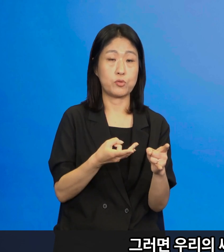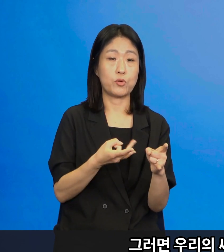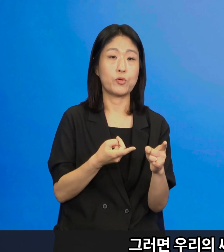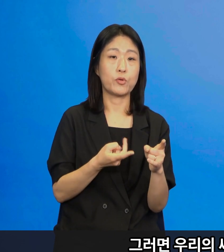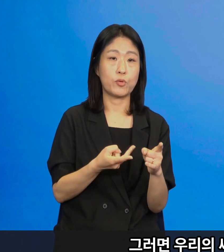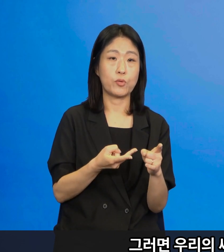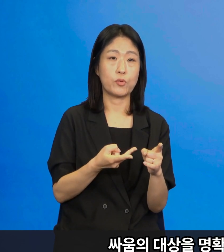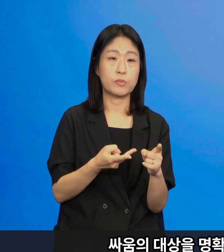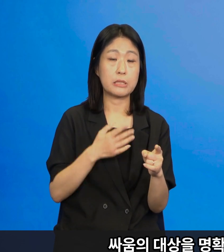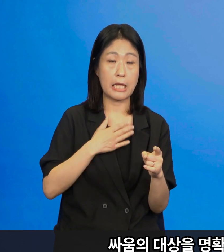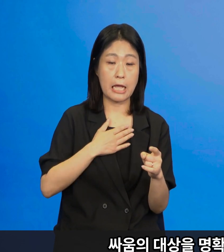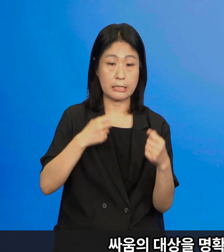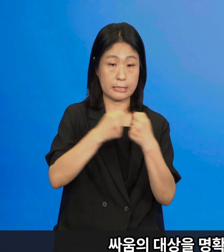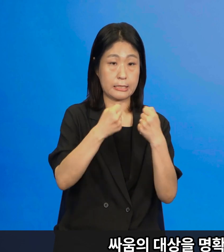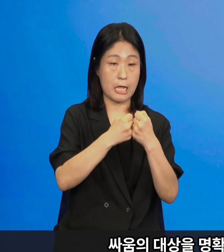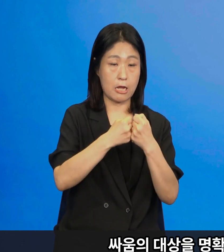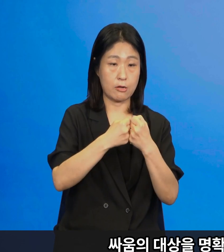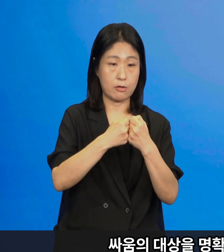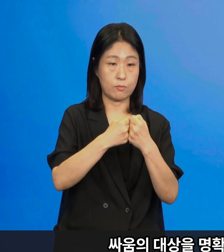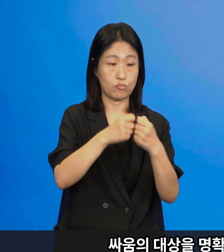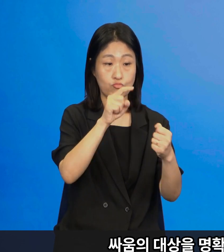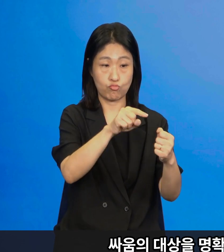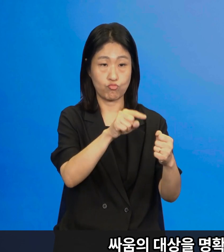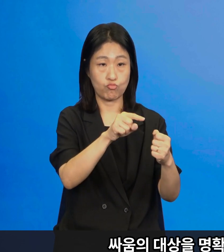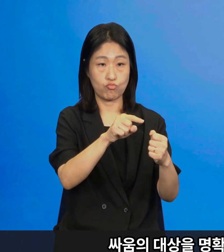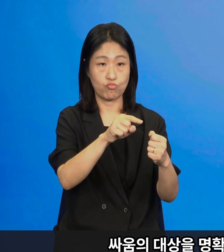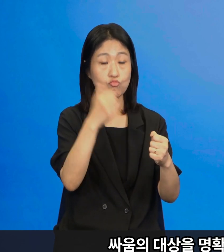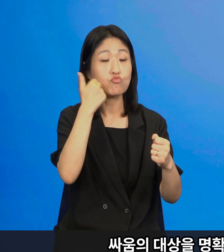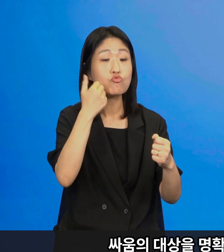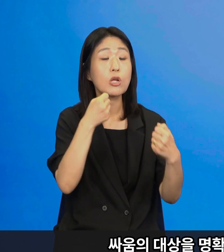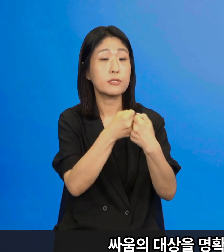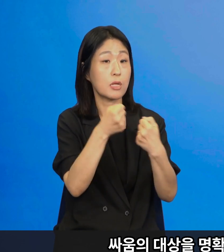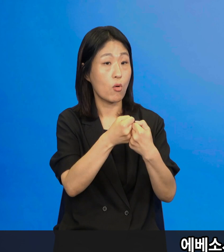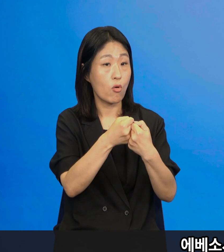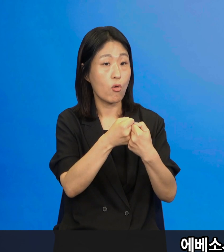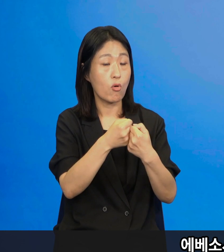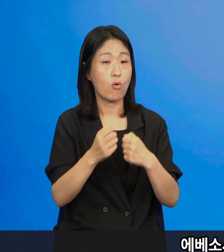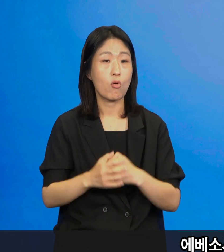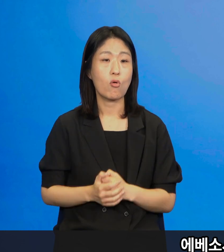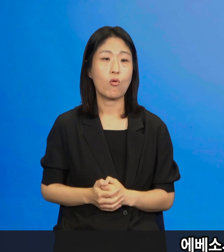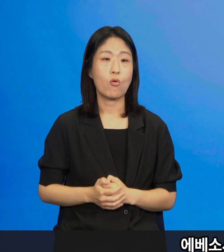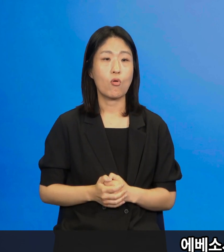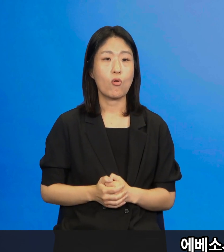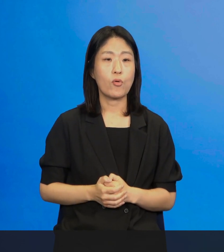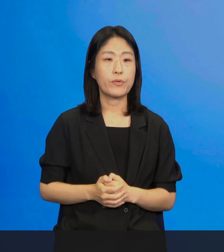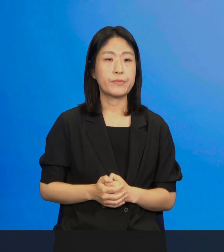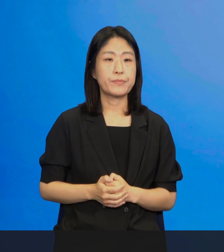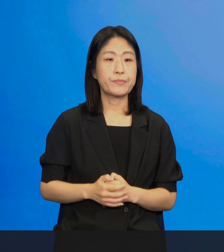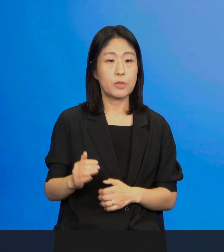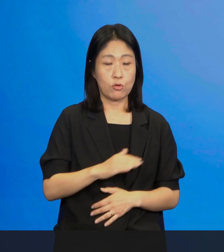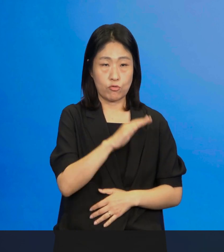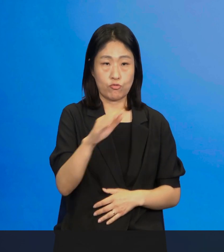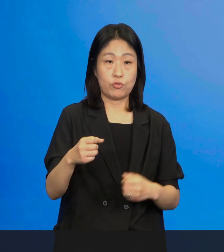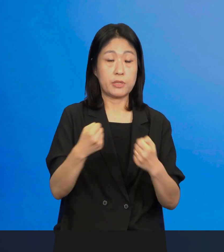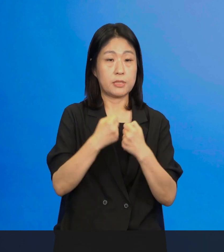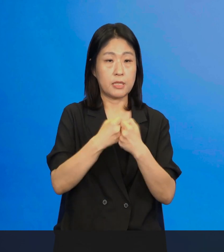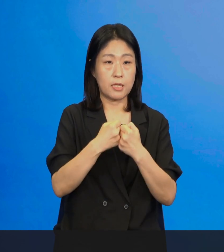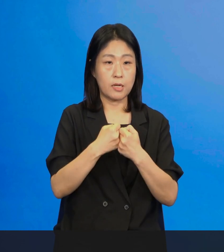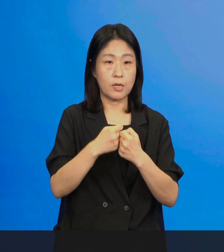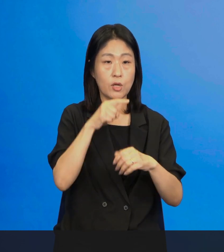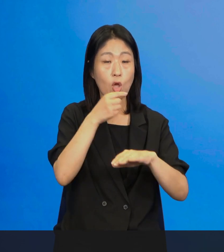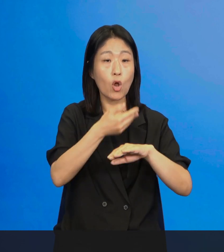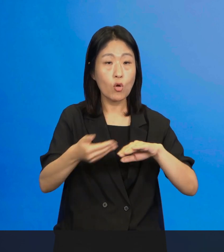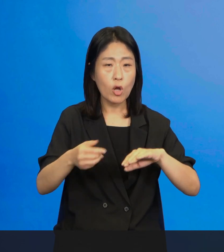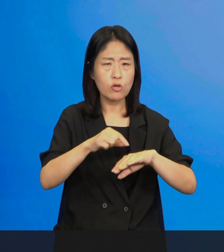대상은 누구냐? 싸움의 대상을 명확하게 알려주고 있습니다. 에베소서 6장 12절, 우리의 씨름은 혈과